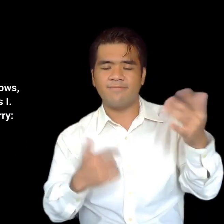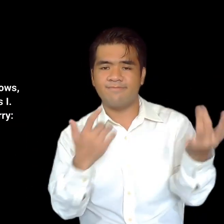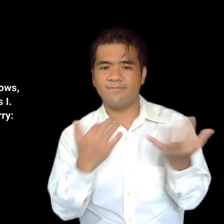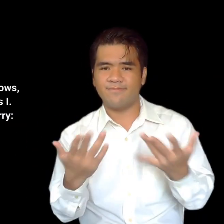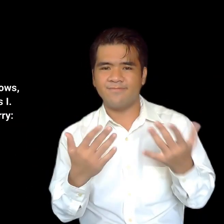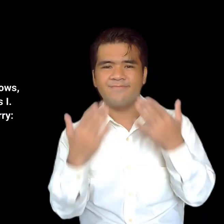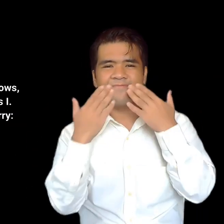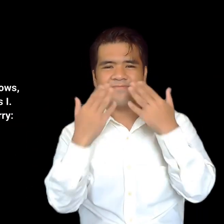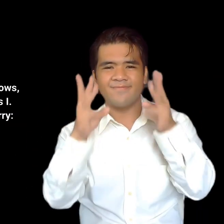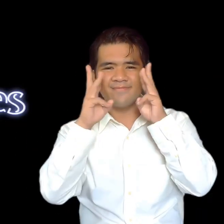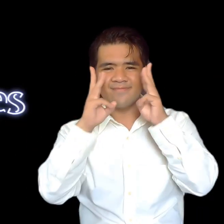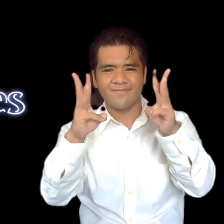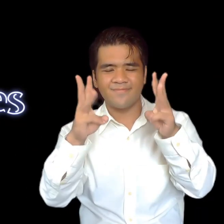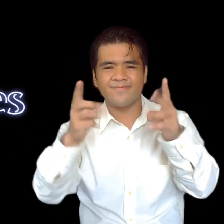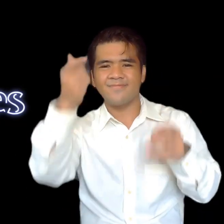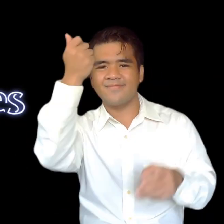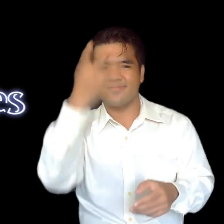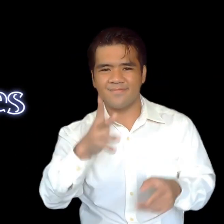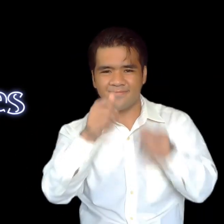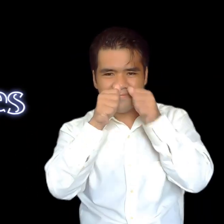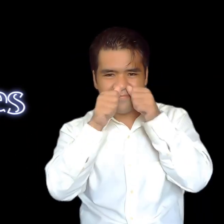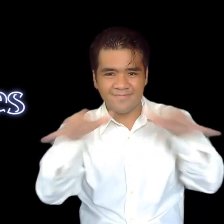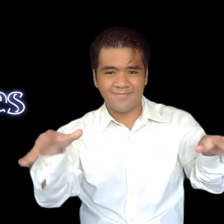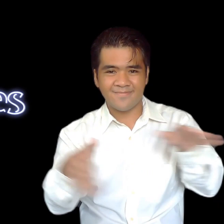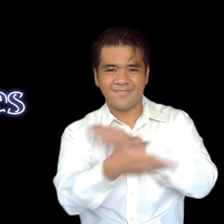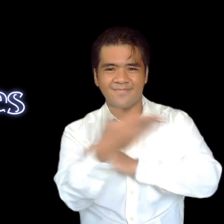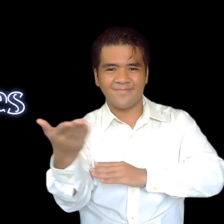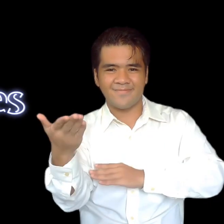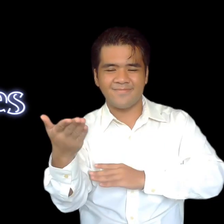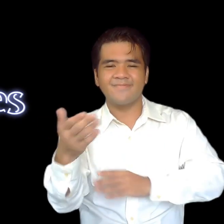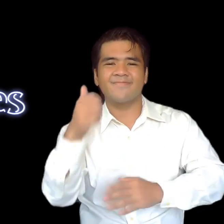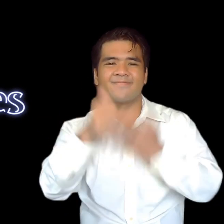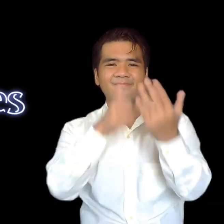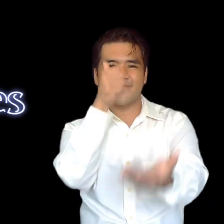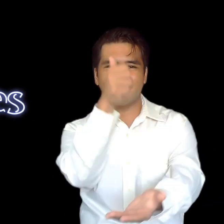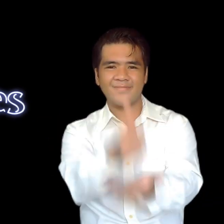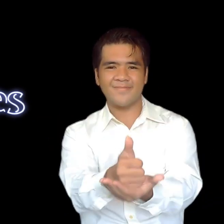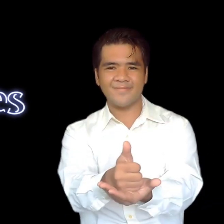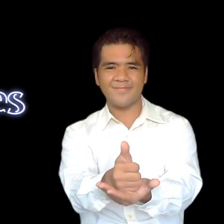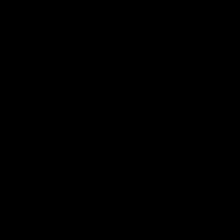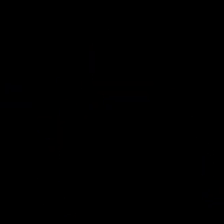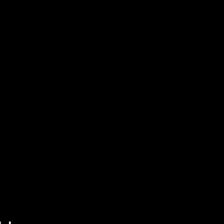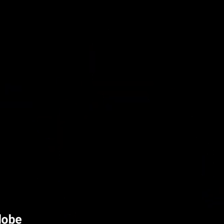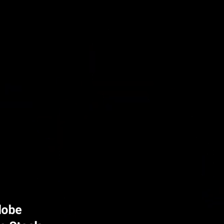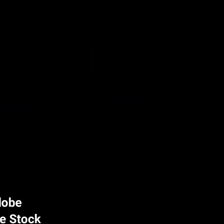na lang kayo kaysa masunog. Maraming salamat sa panonood at God bless you.